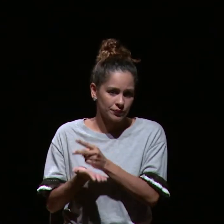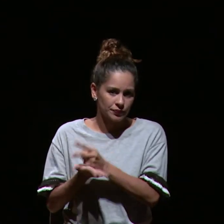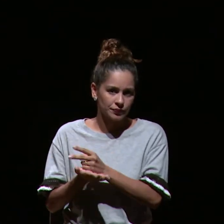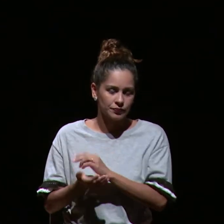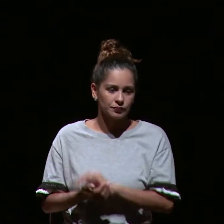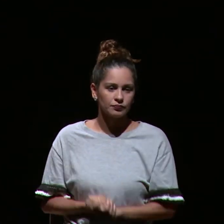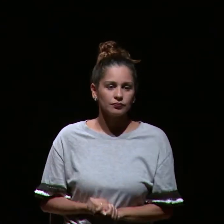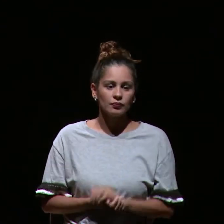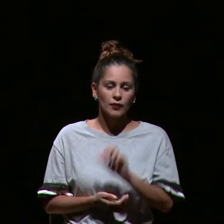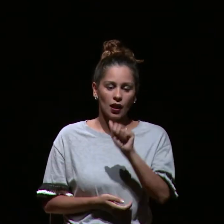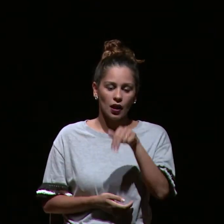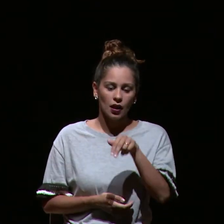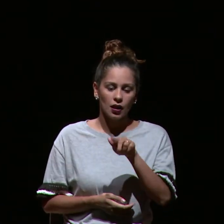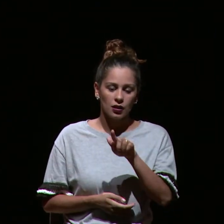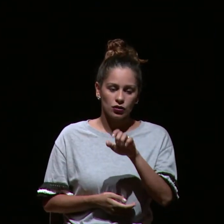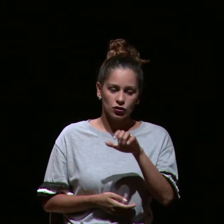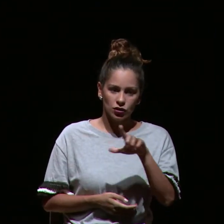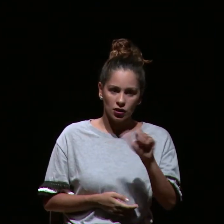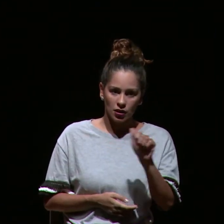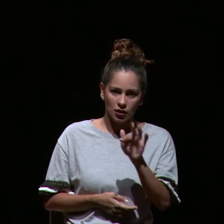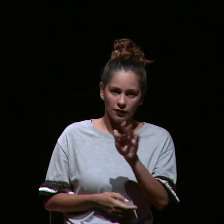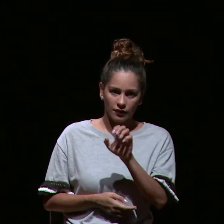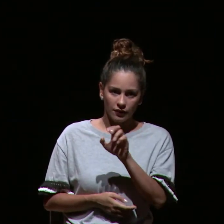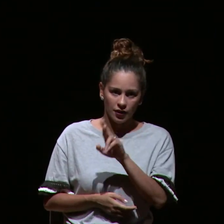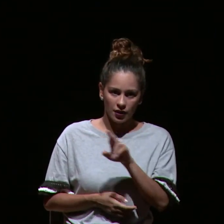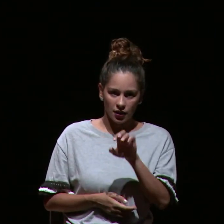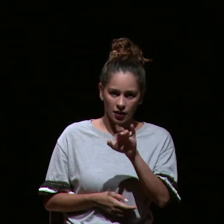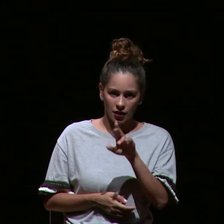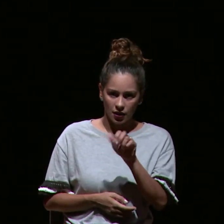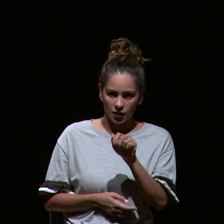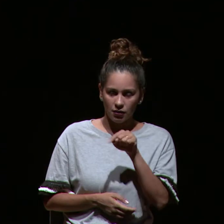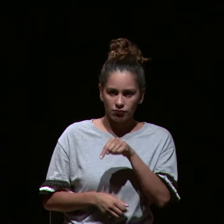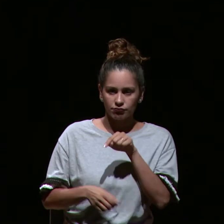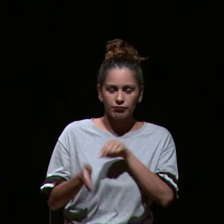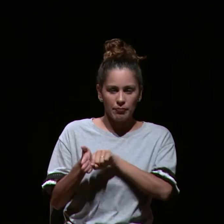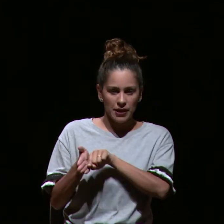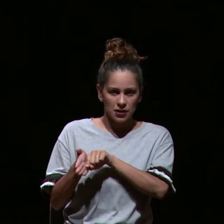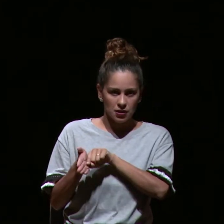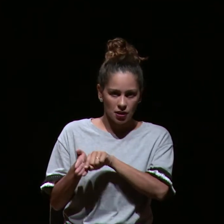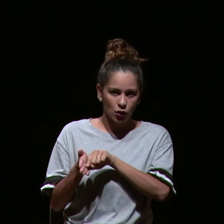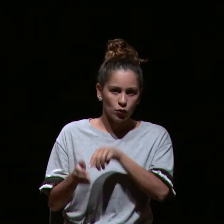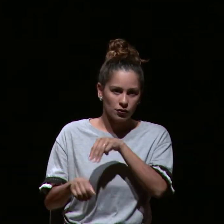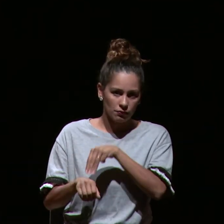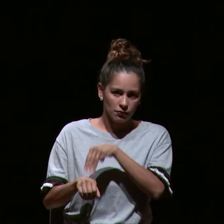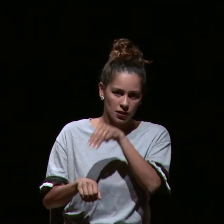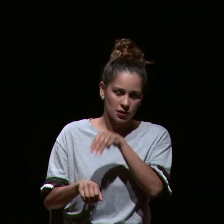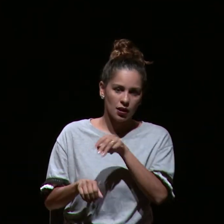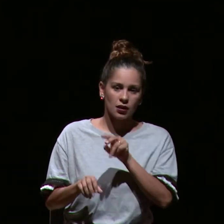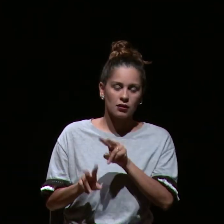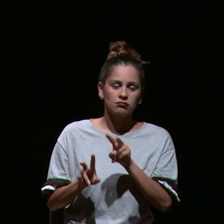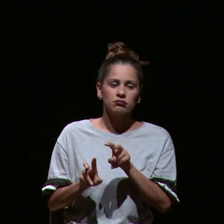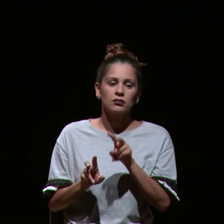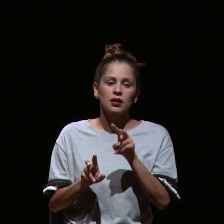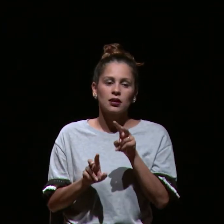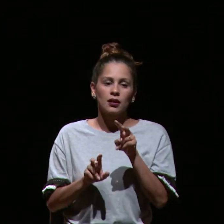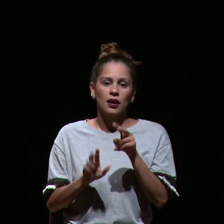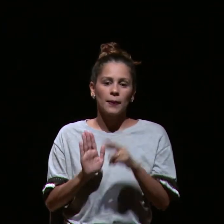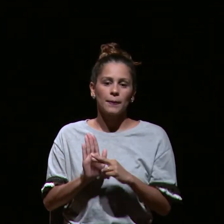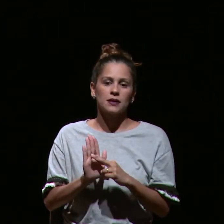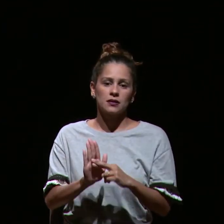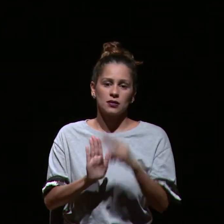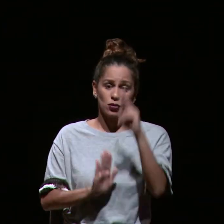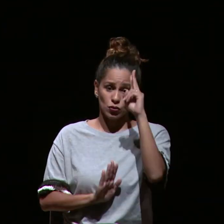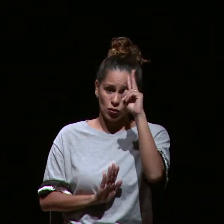Ângela Ferreira, pesquisadora e autora da dissertação de mestrado intitulada Representação da História das Mulheres no Brasil em Livros Didáticos